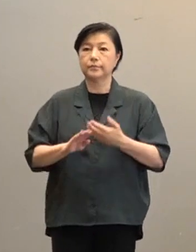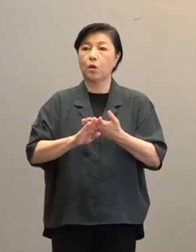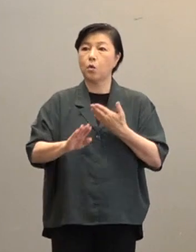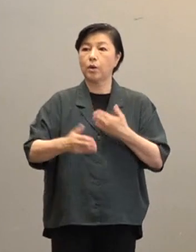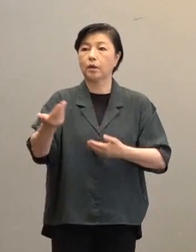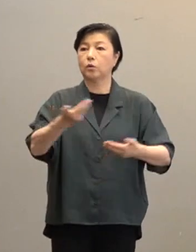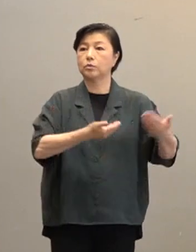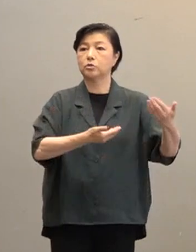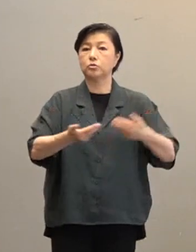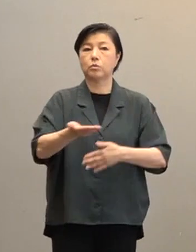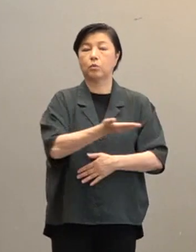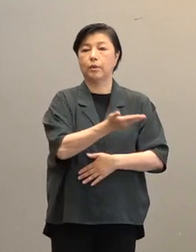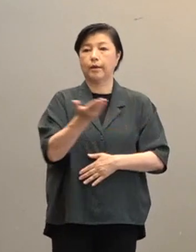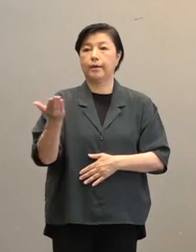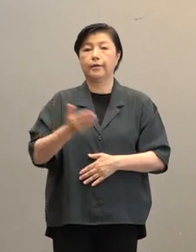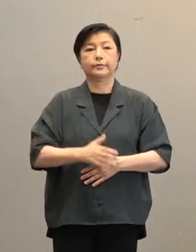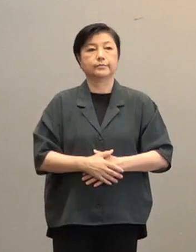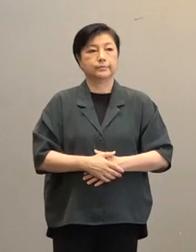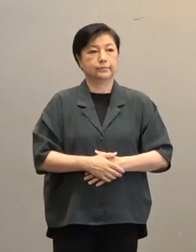他にご質問いかがでしょうか。